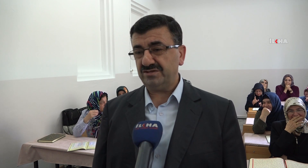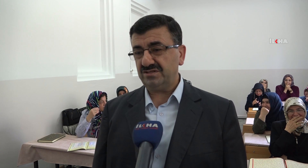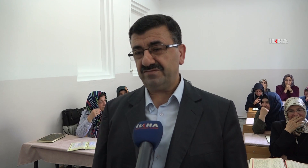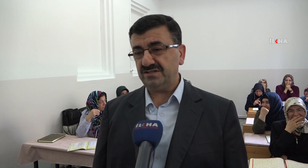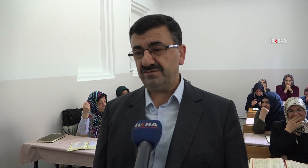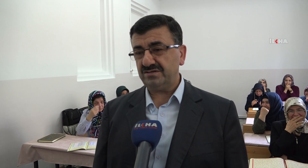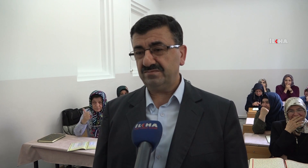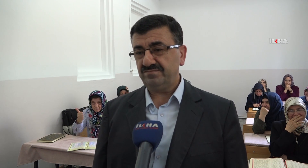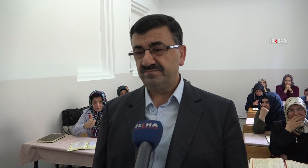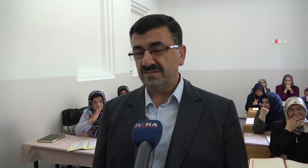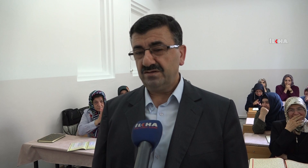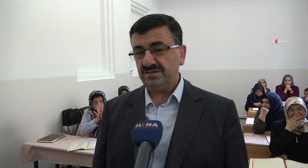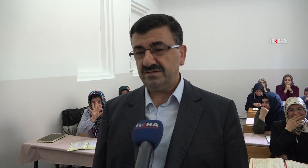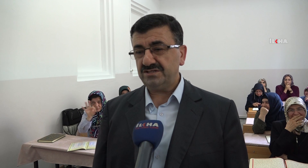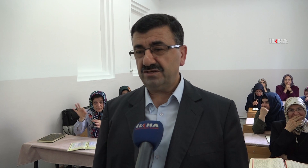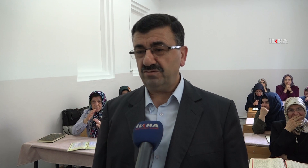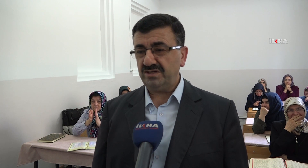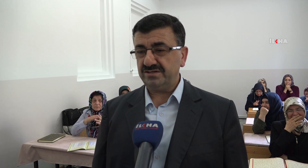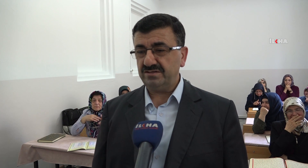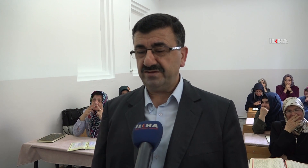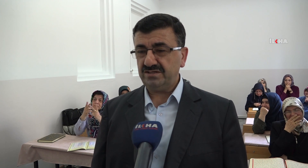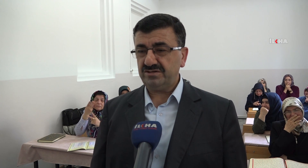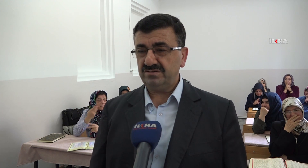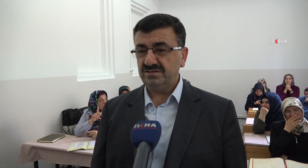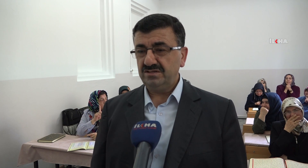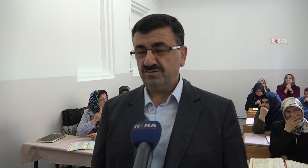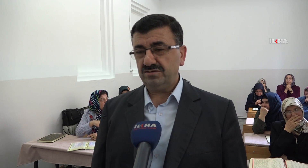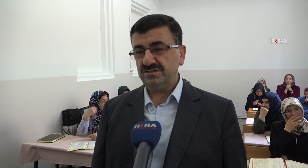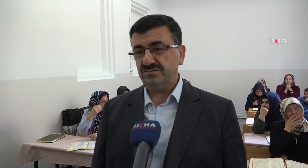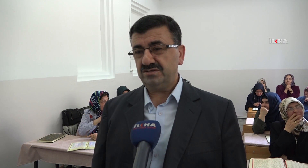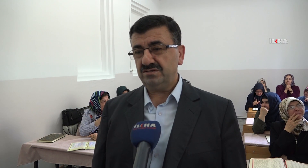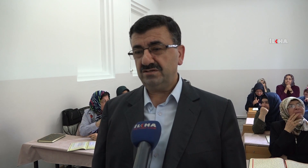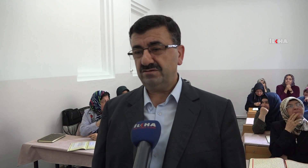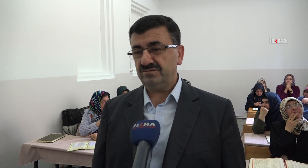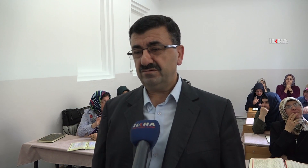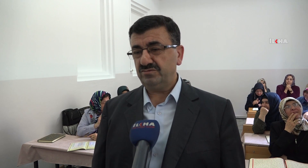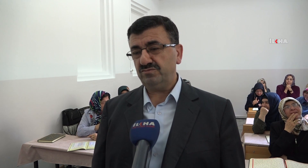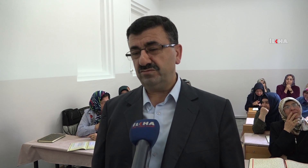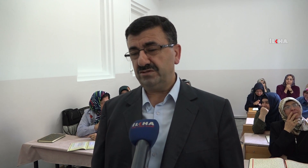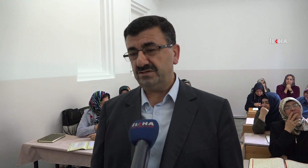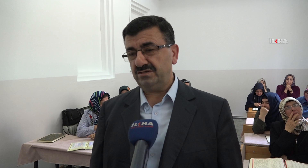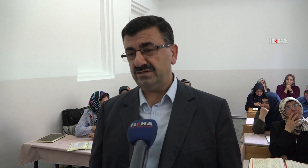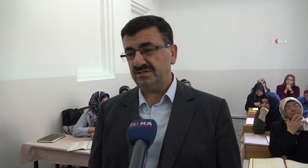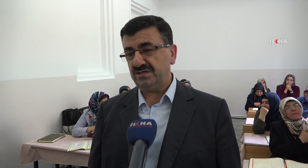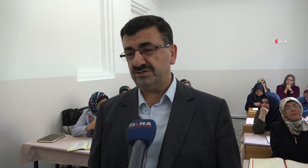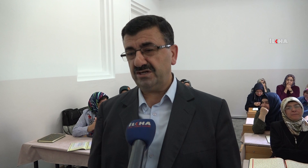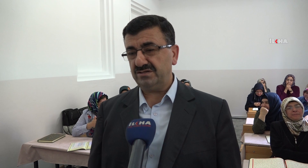katılmasında fayda var. Destek olmalarında fayda var. Onun için biz tüm